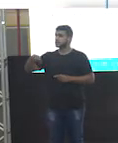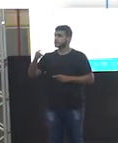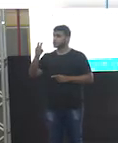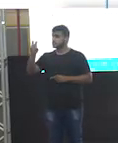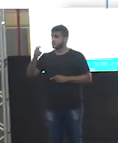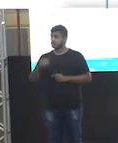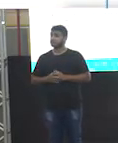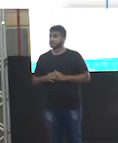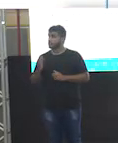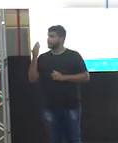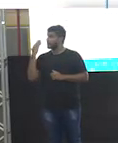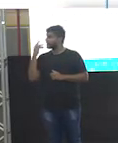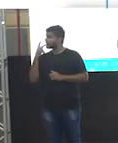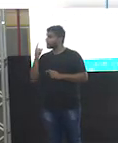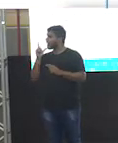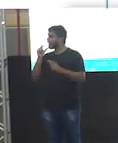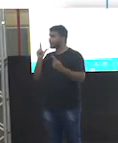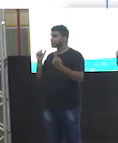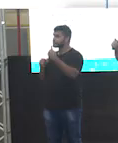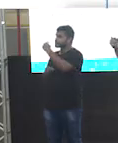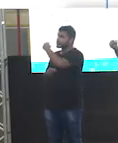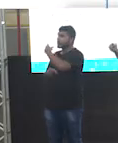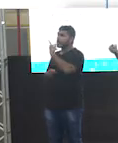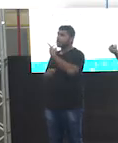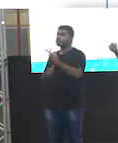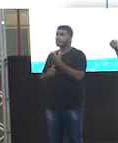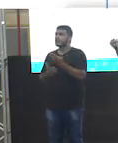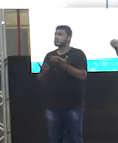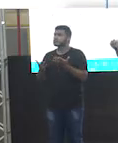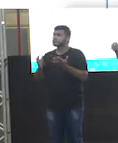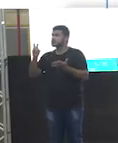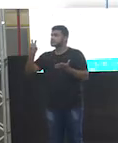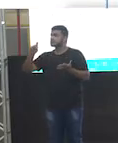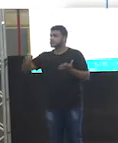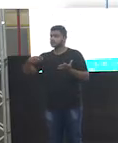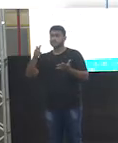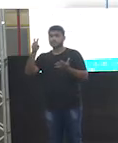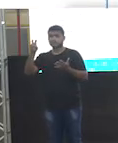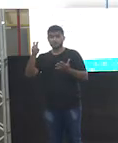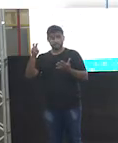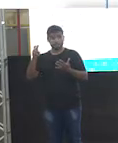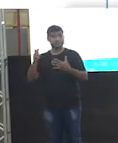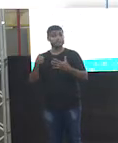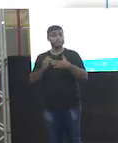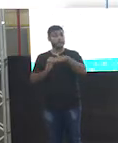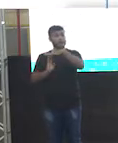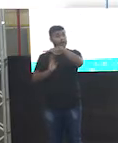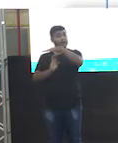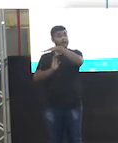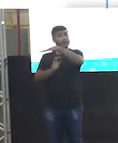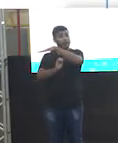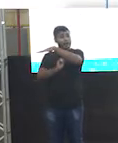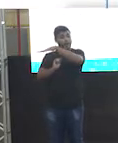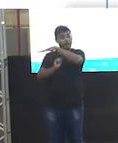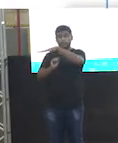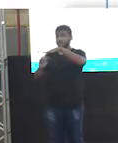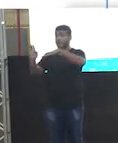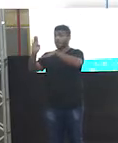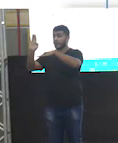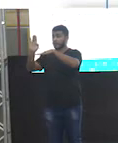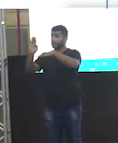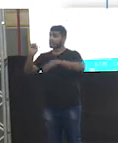Agora está 7,5. Qual é o caráter? Então quer dizer que eu botei uma